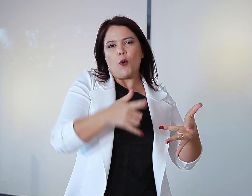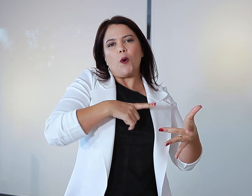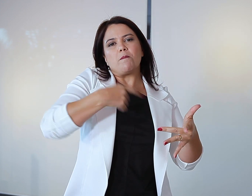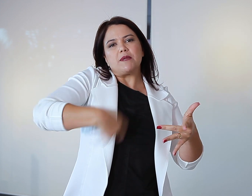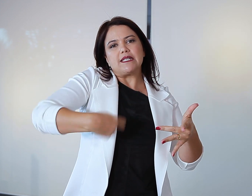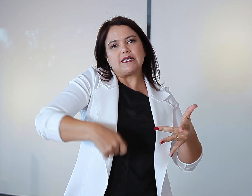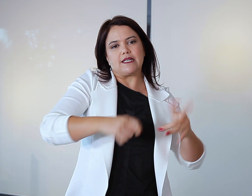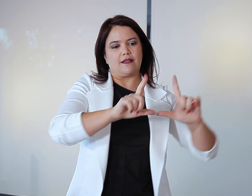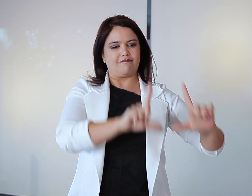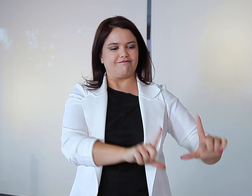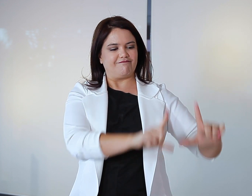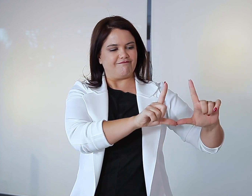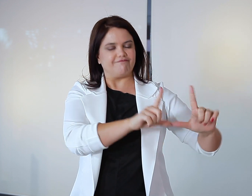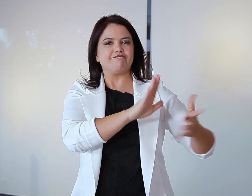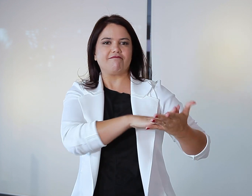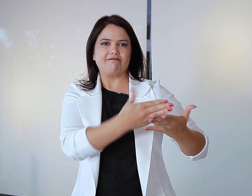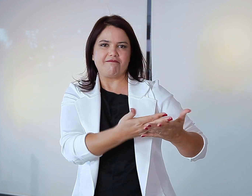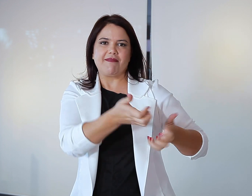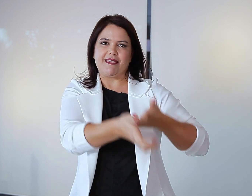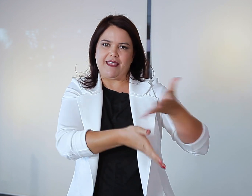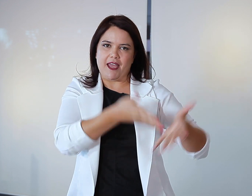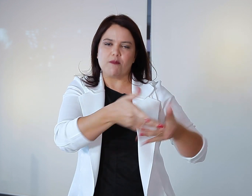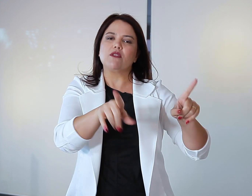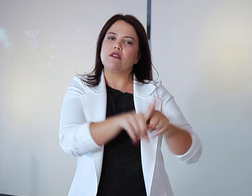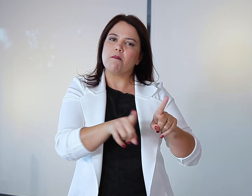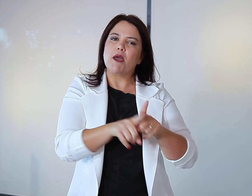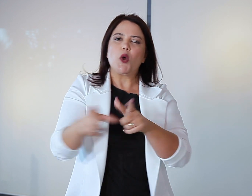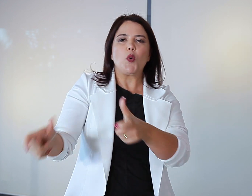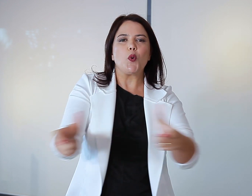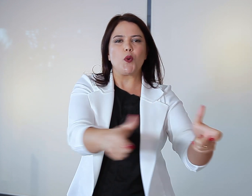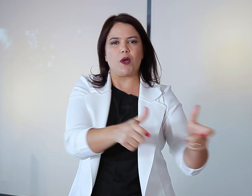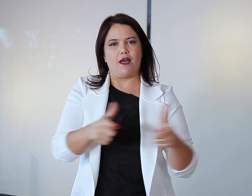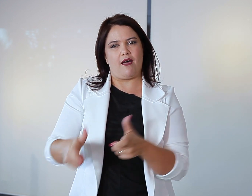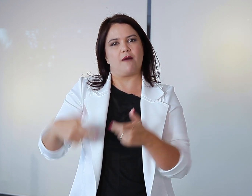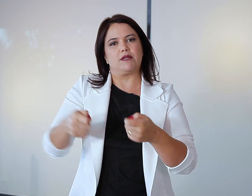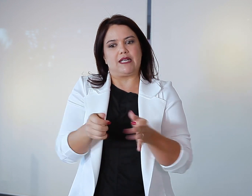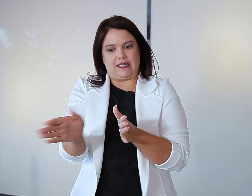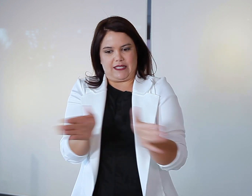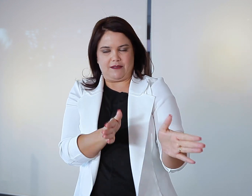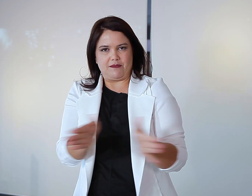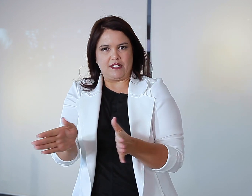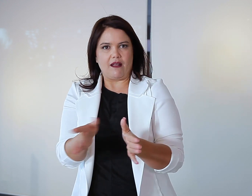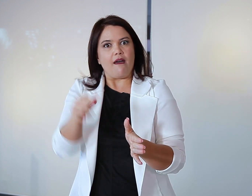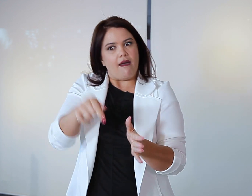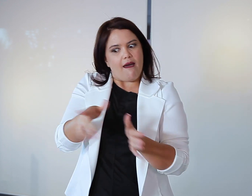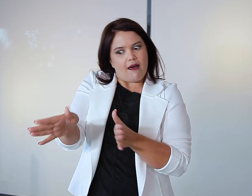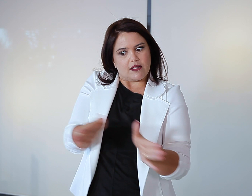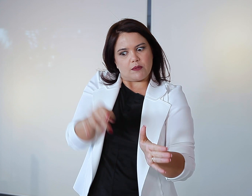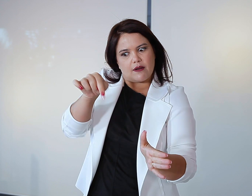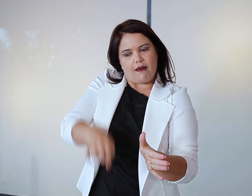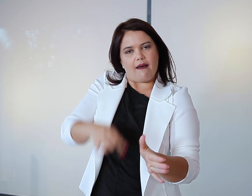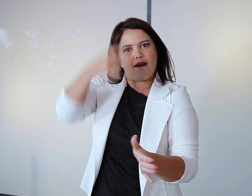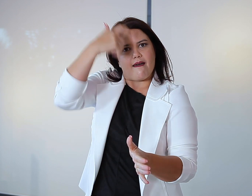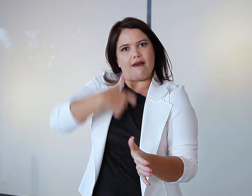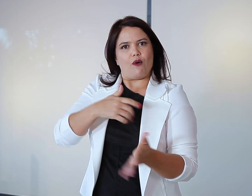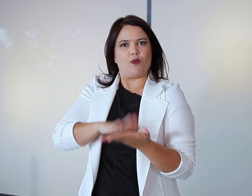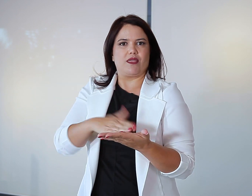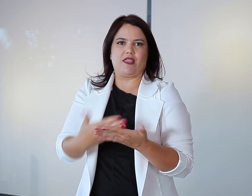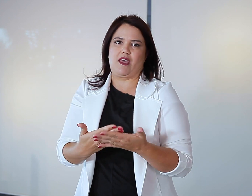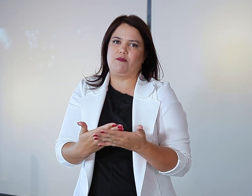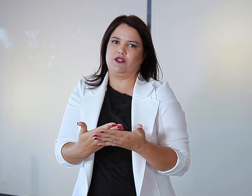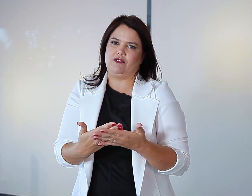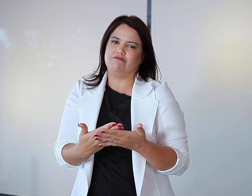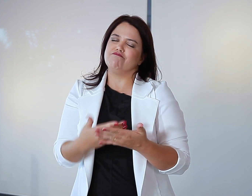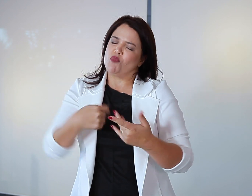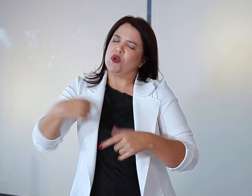decreto 5626 a garantia ao intérprete de língua de sinais e aos meios que devem se tornar acessíveis. O